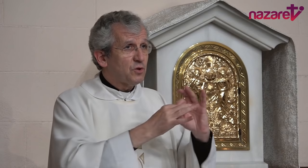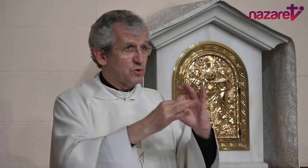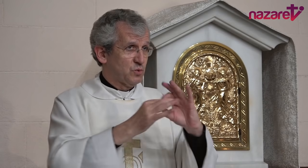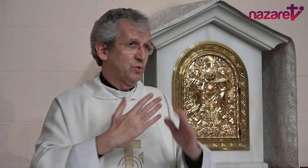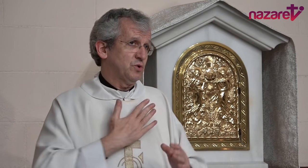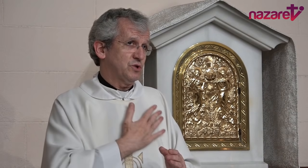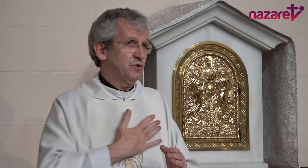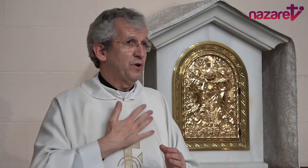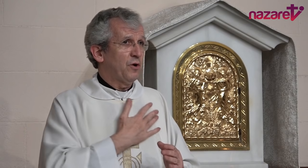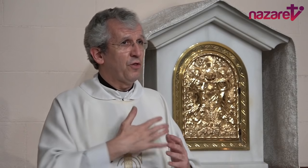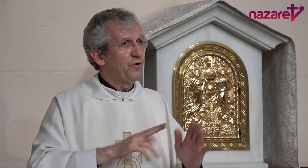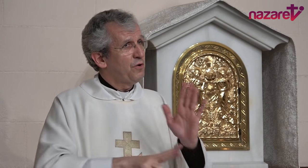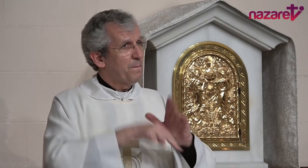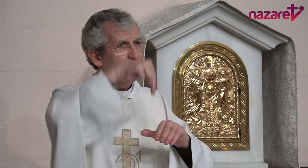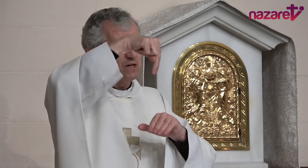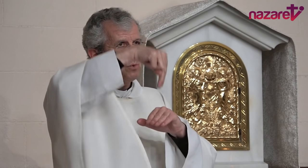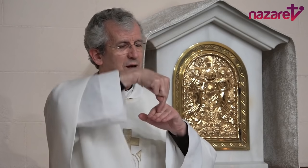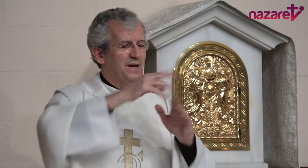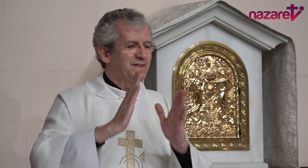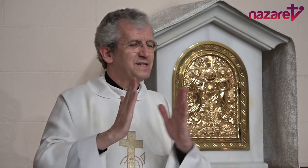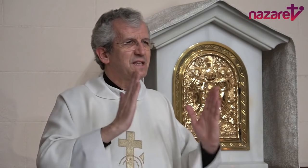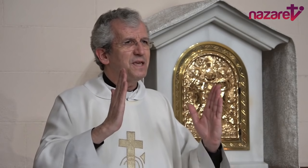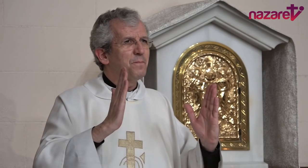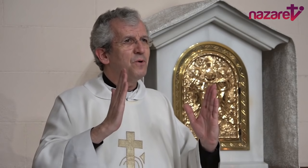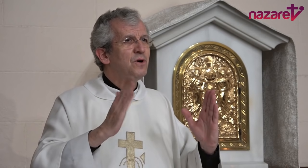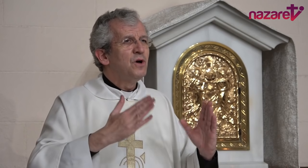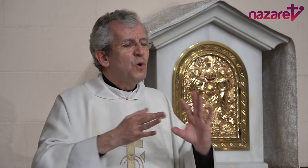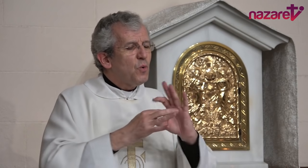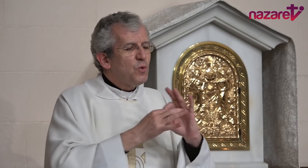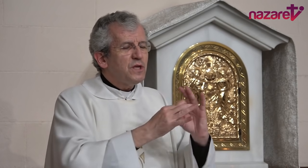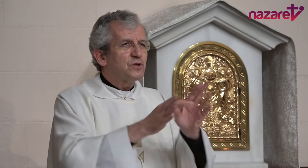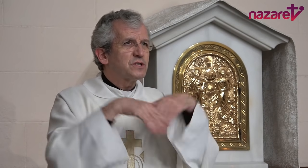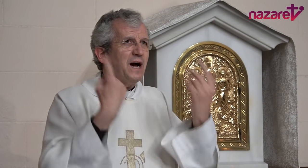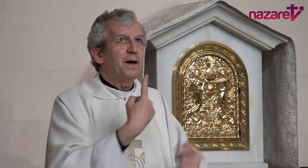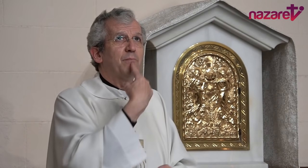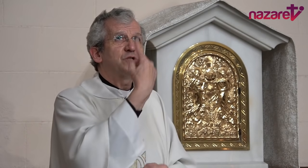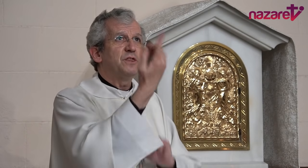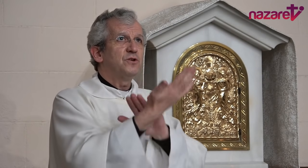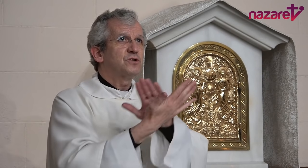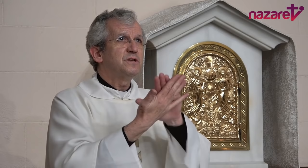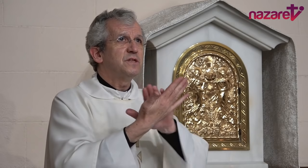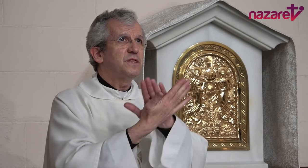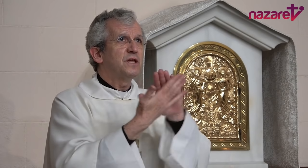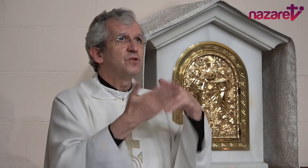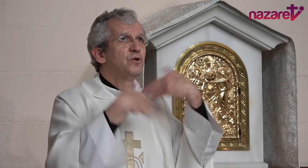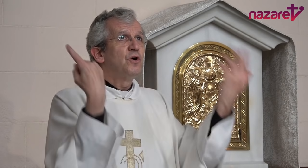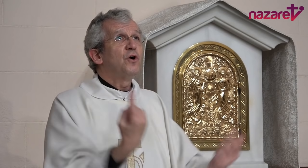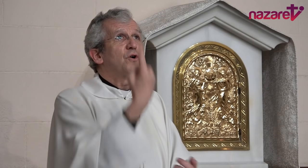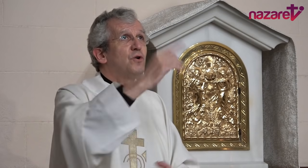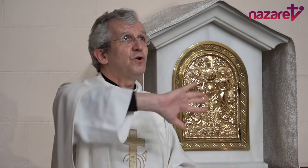todos juntos, con el gozo pascual de este tiempo, unidos alabamos a Dios diciendo: